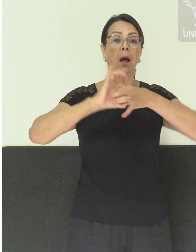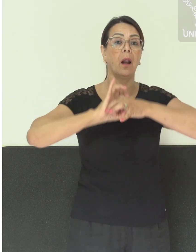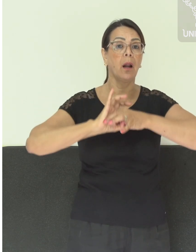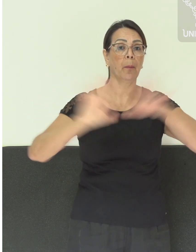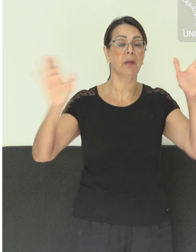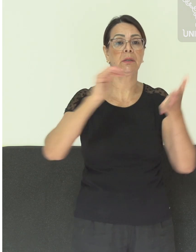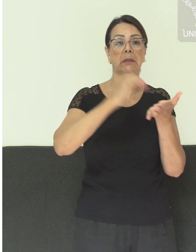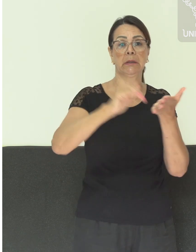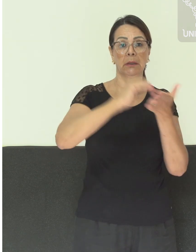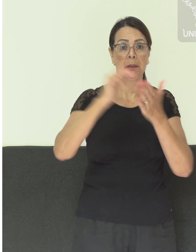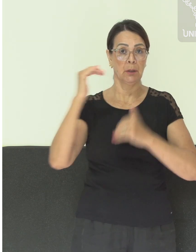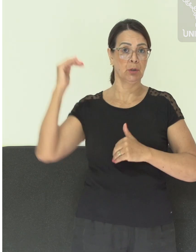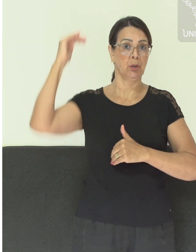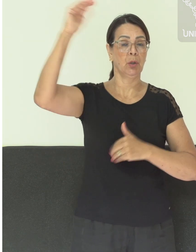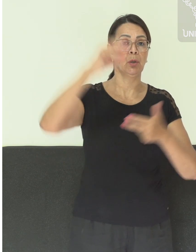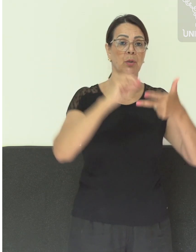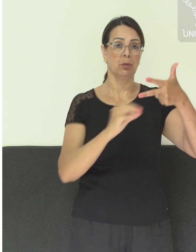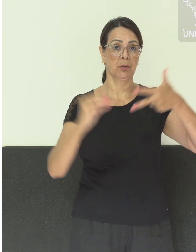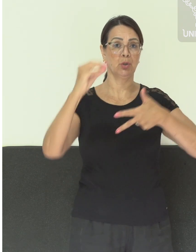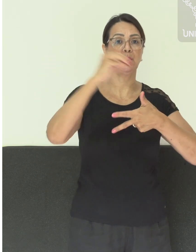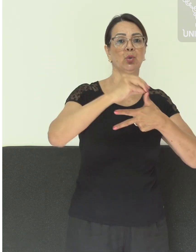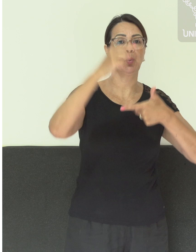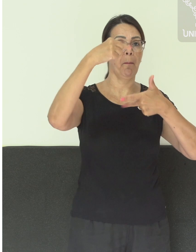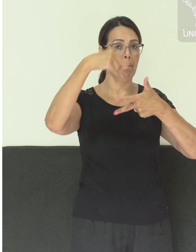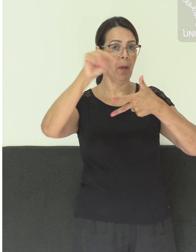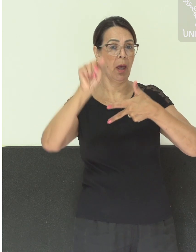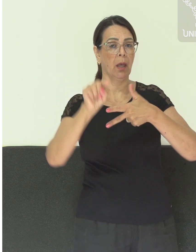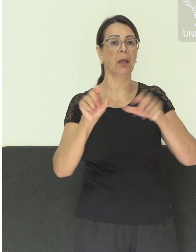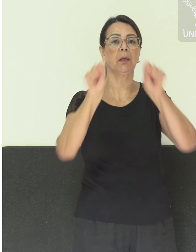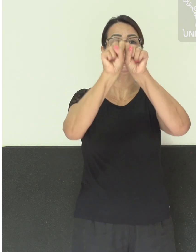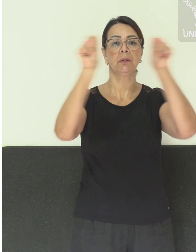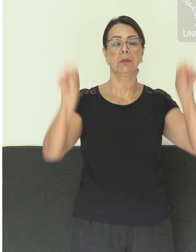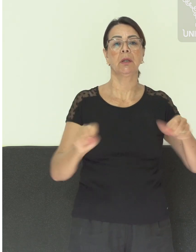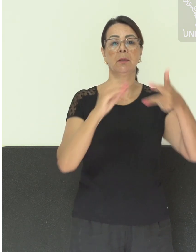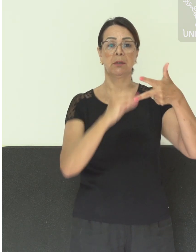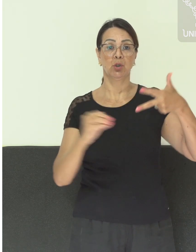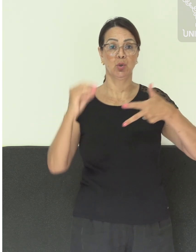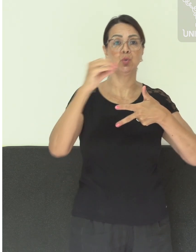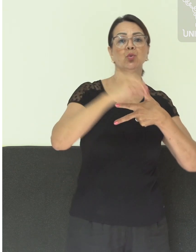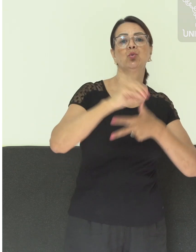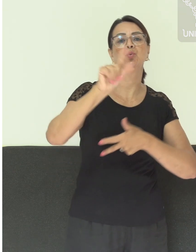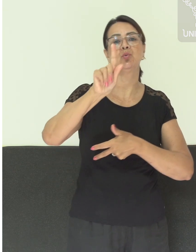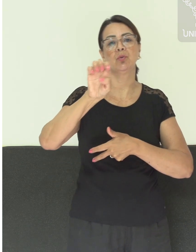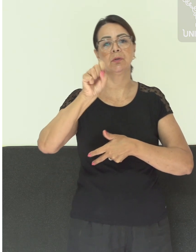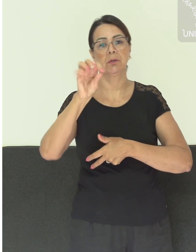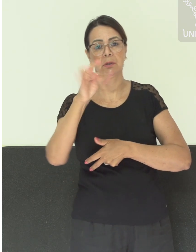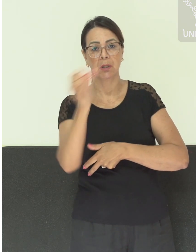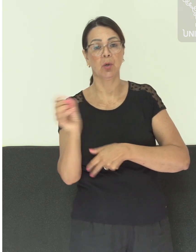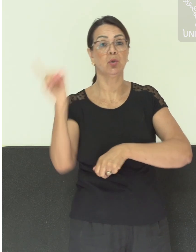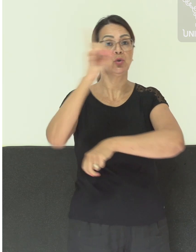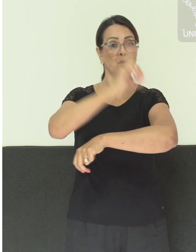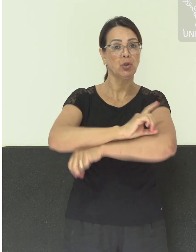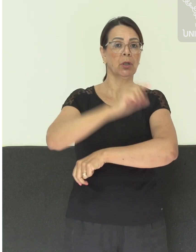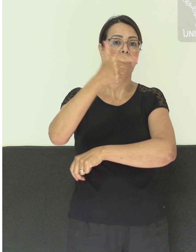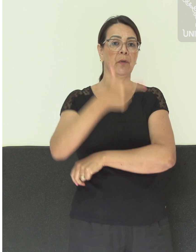Educação Superior, SISU/MEC, via sistema SISU Gestão, no dia 28 de fevereiro